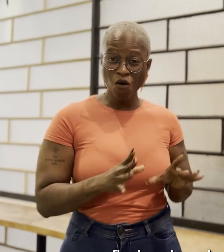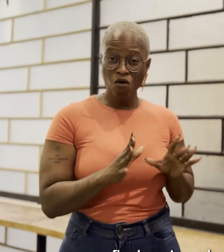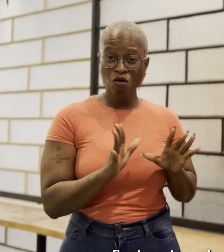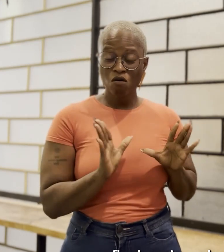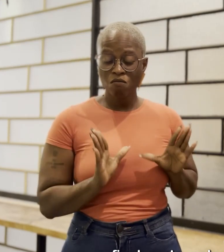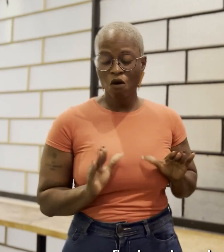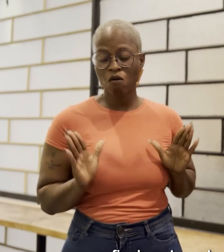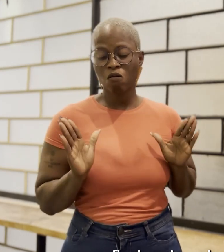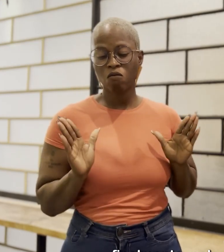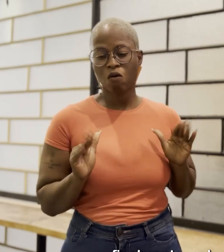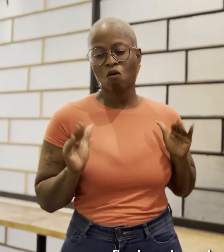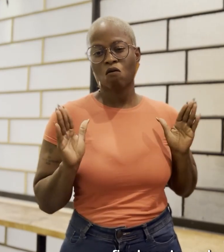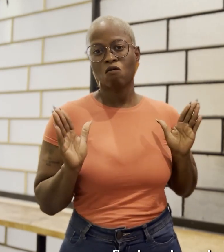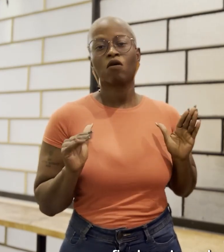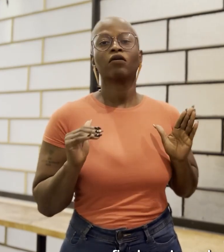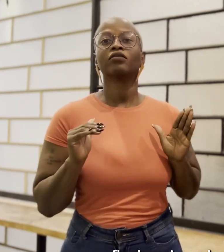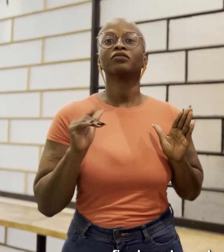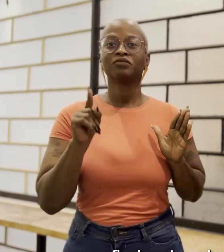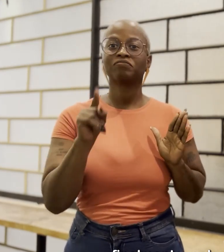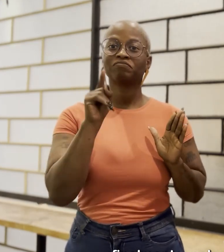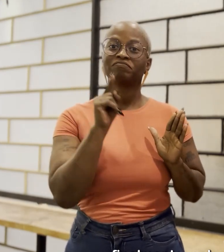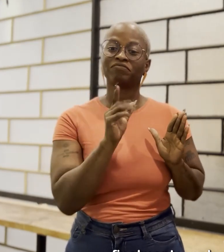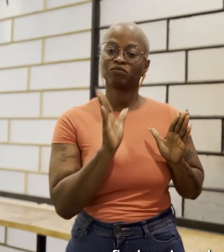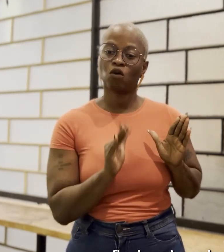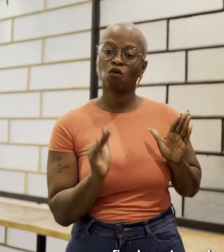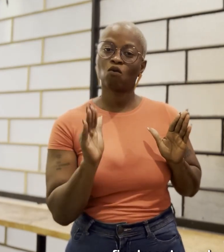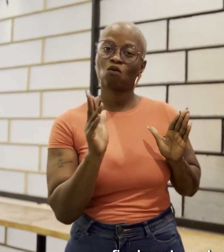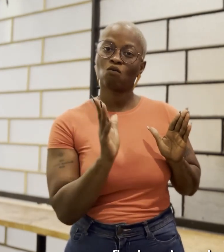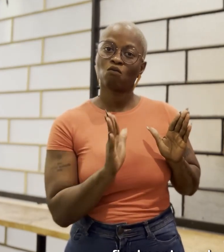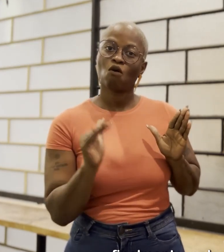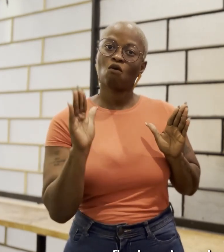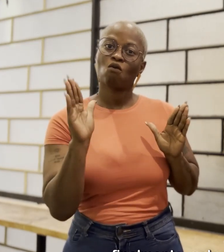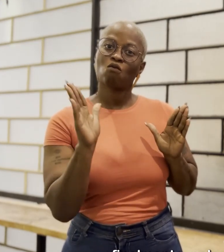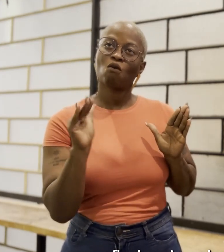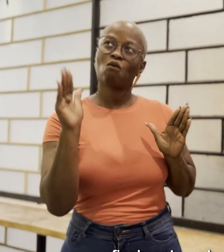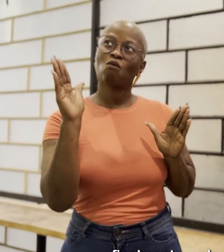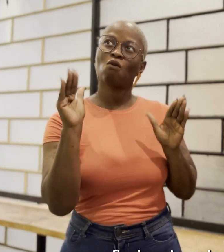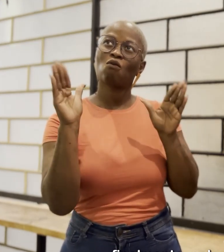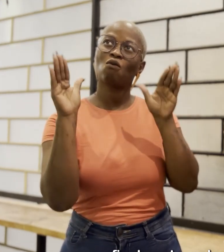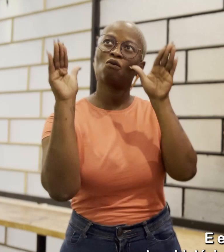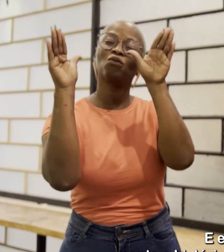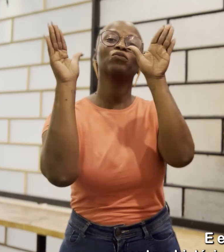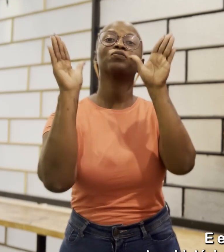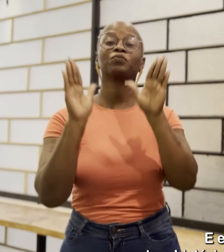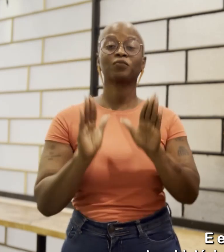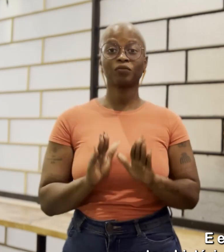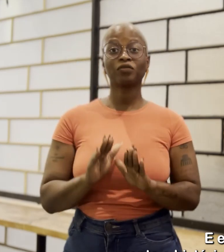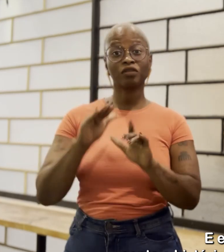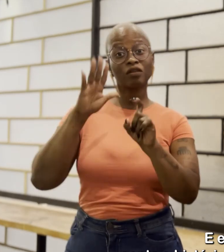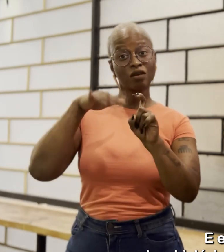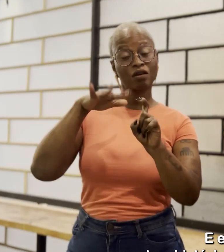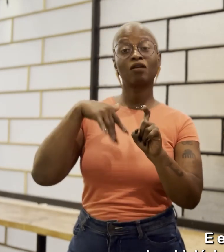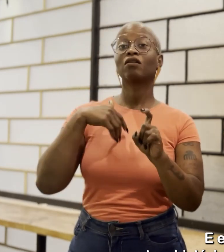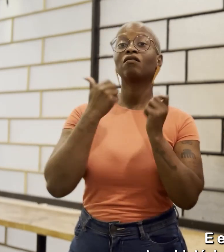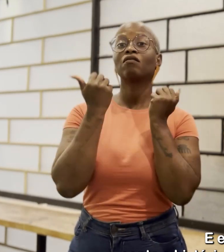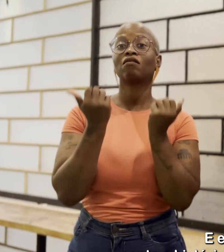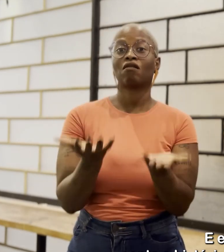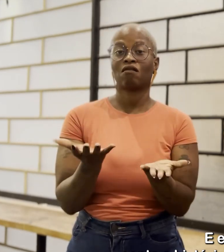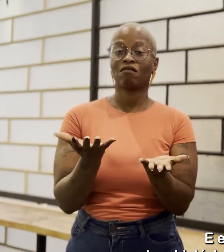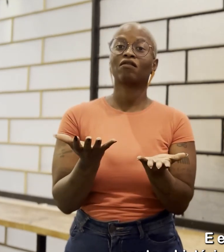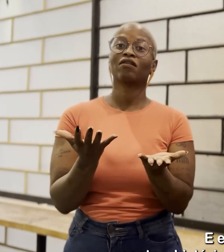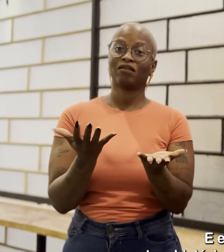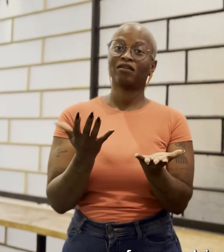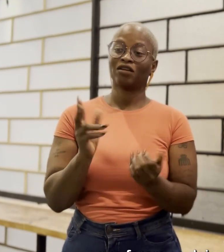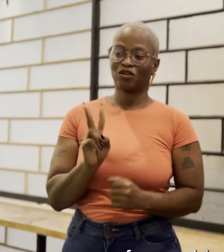labirinto, finalmente pelo céu, pelo alto, voando. E esse mito conta a história